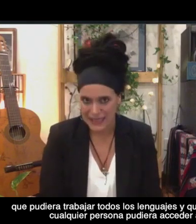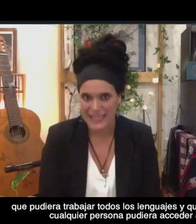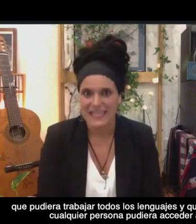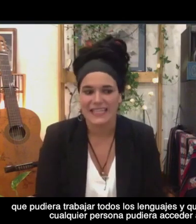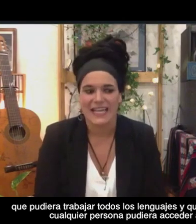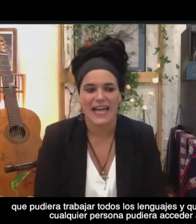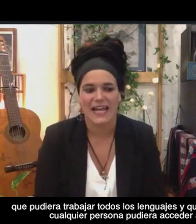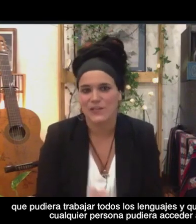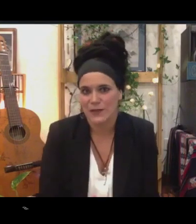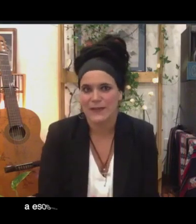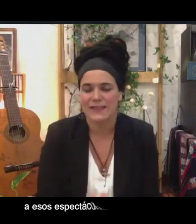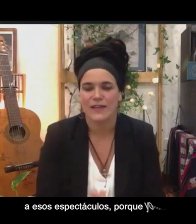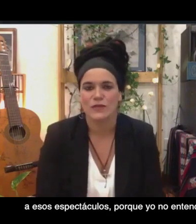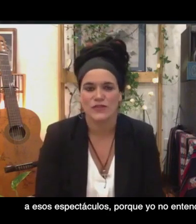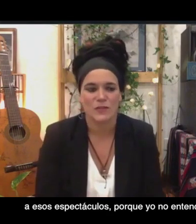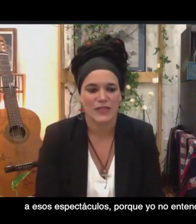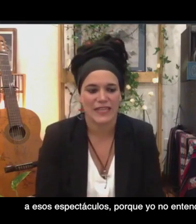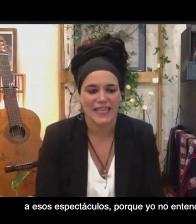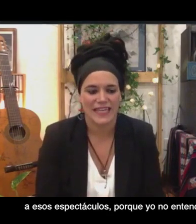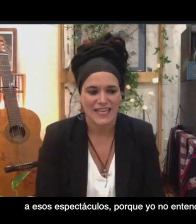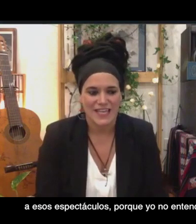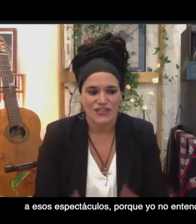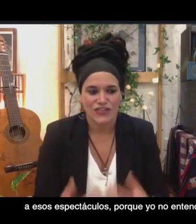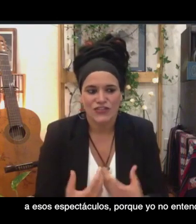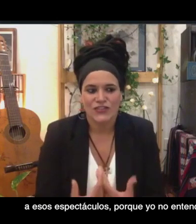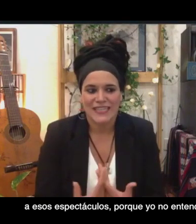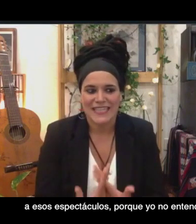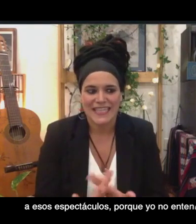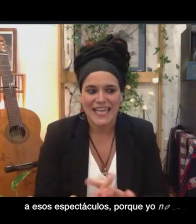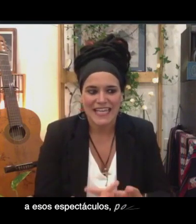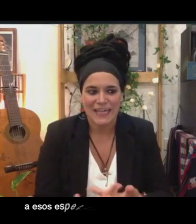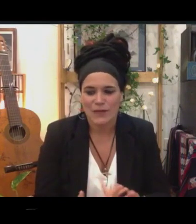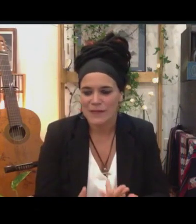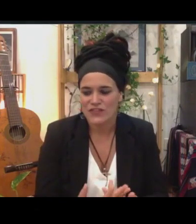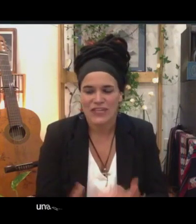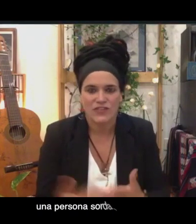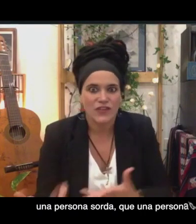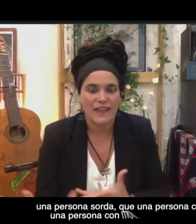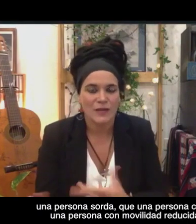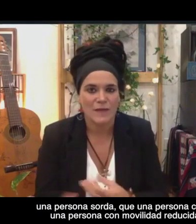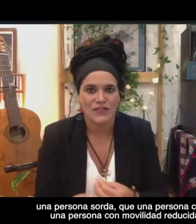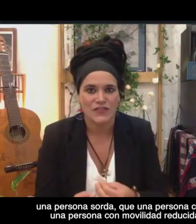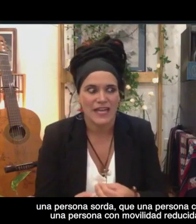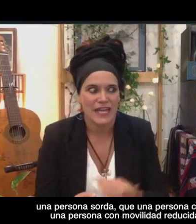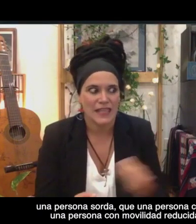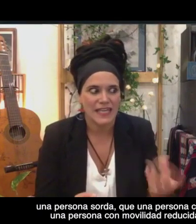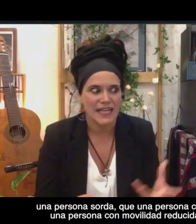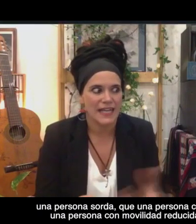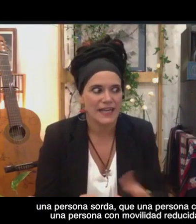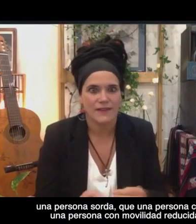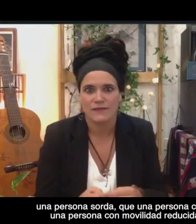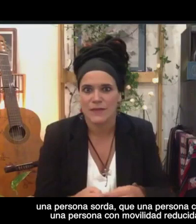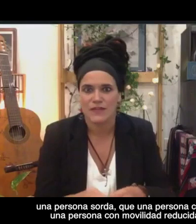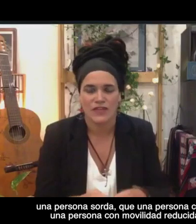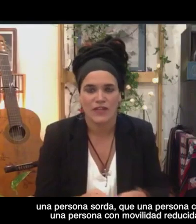acceder a esos espectáculos. Porque yo no entendía que una persona sorda, una persona ciega,